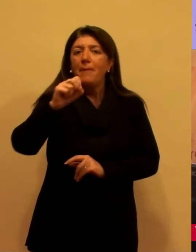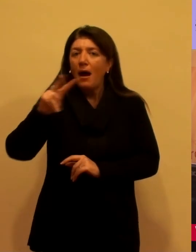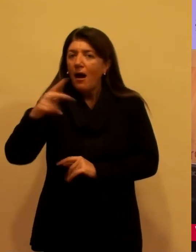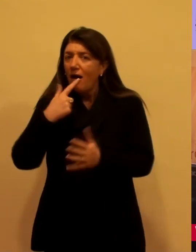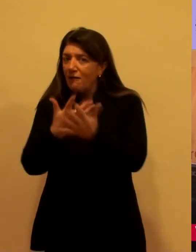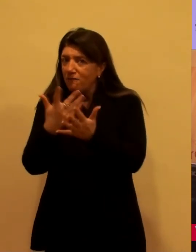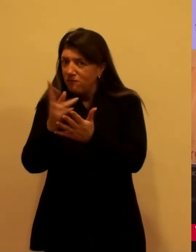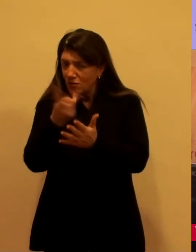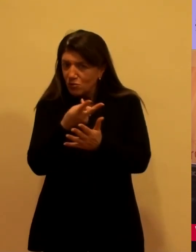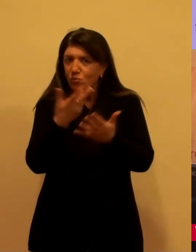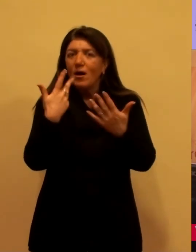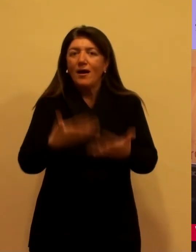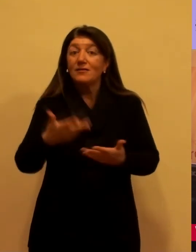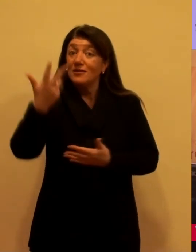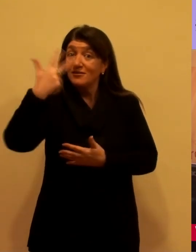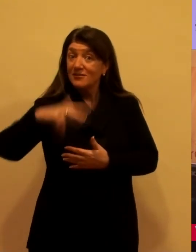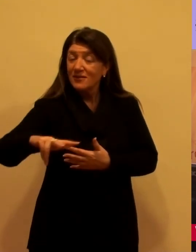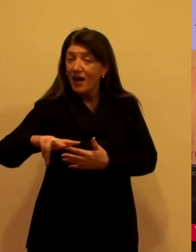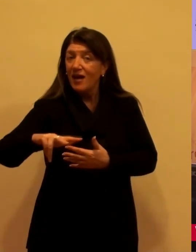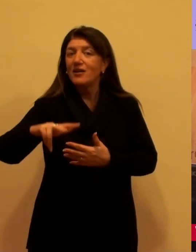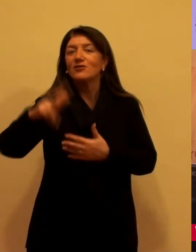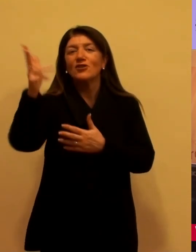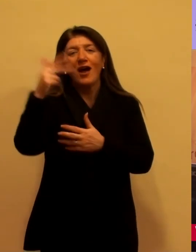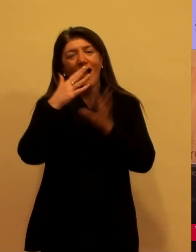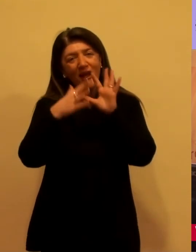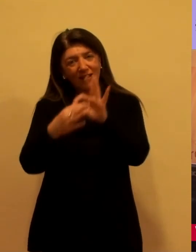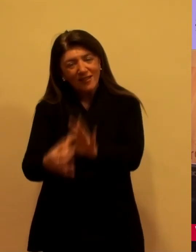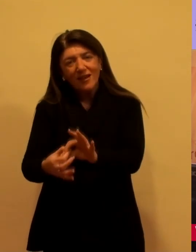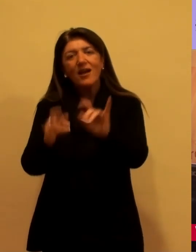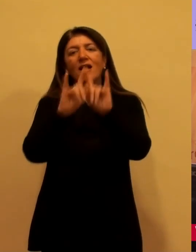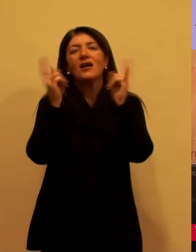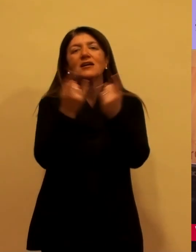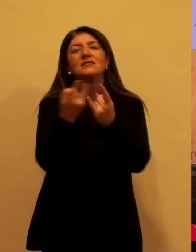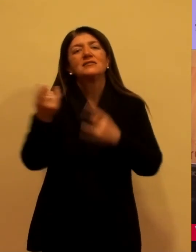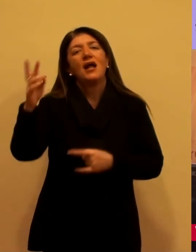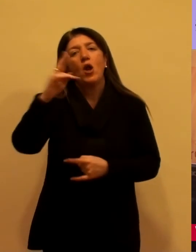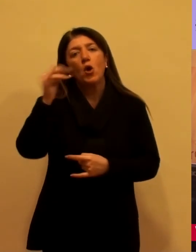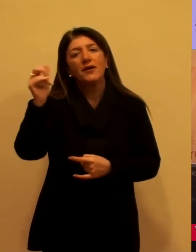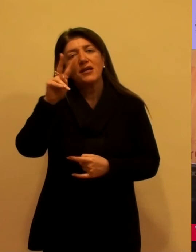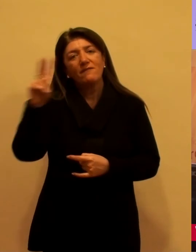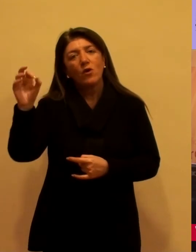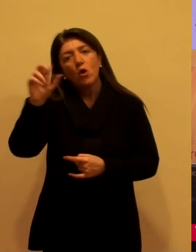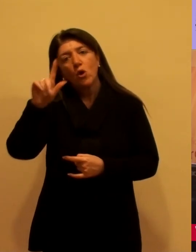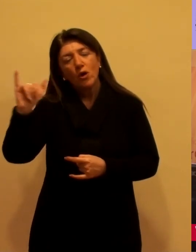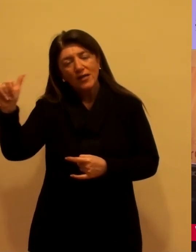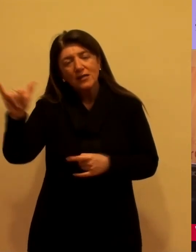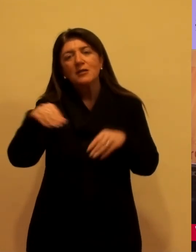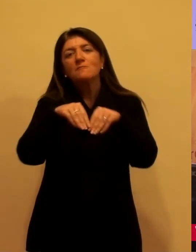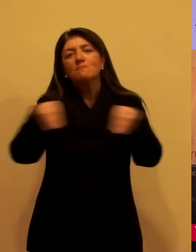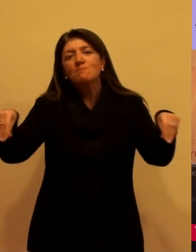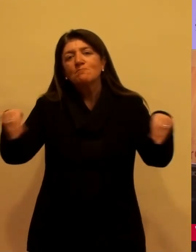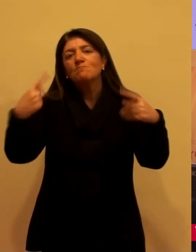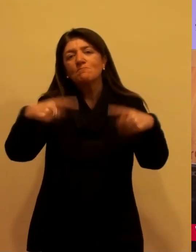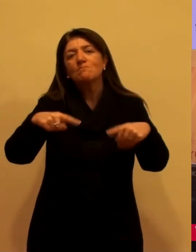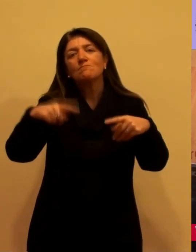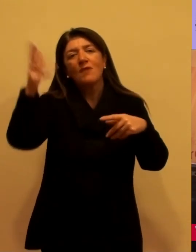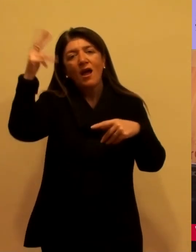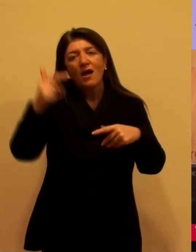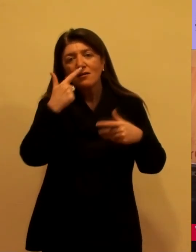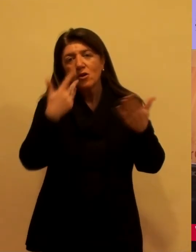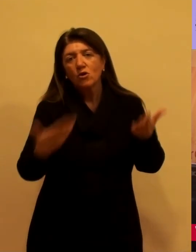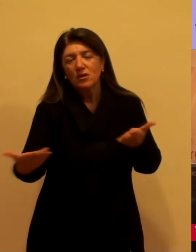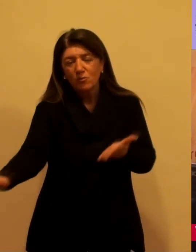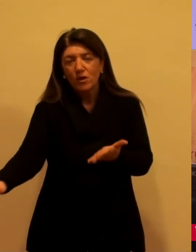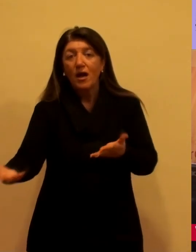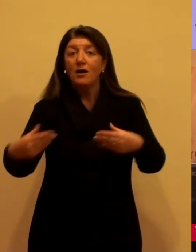questa tripletta artistica con il Castello di Rivoli, che ospita il Museo d'Arte Contemporanea, e oggi è qui presente Brunella Mansardo